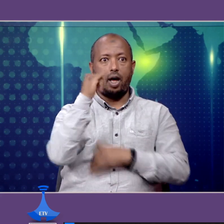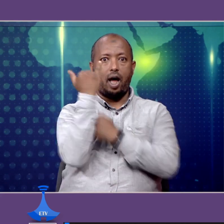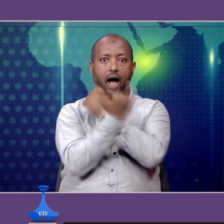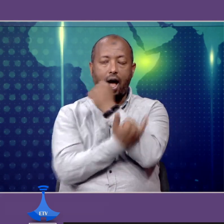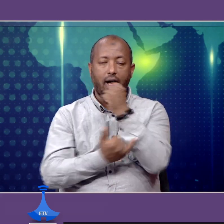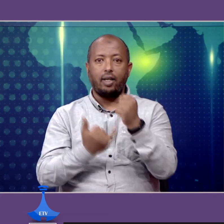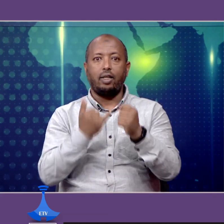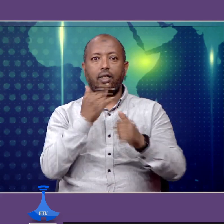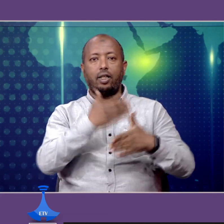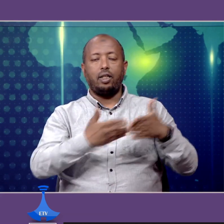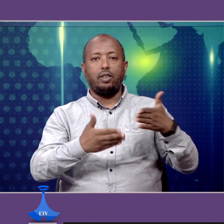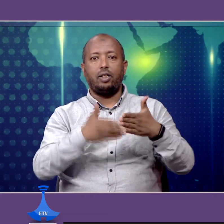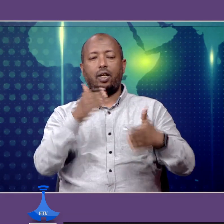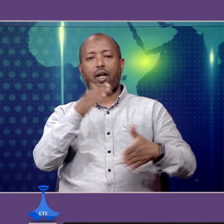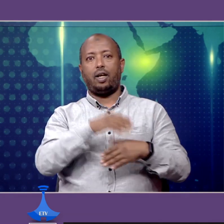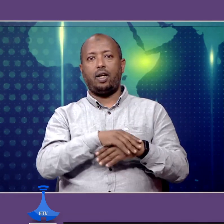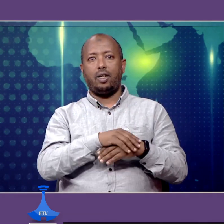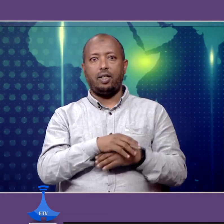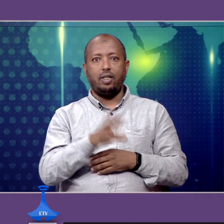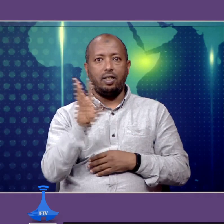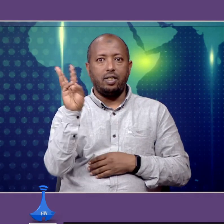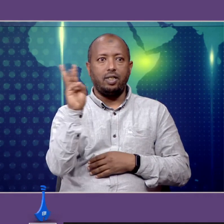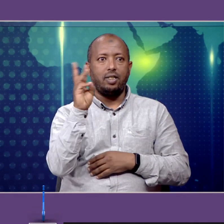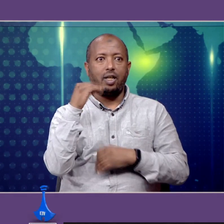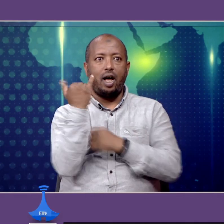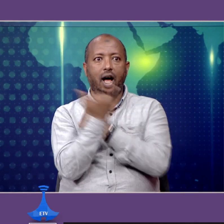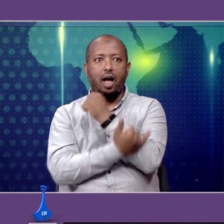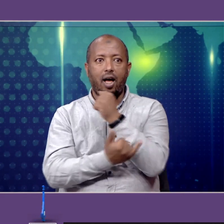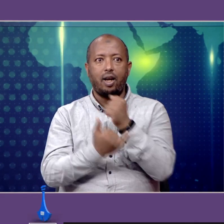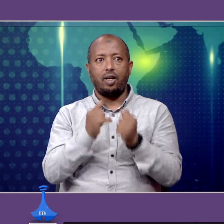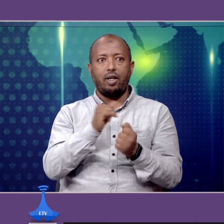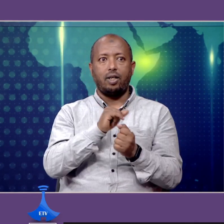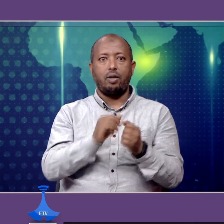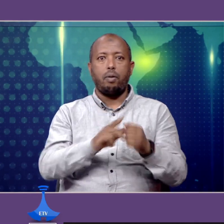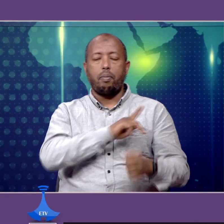ደረጃ የተመሩና 6 ሀገራት ደግሞ በምክትል